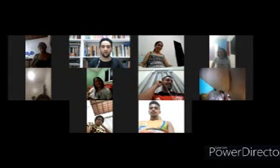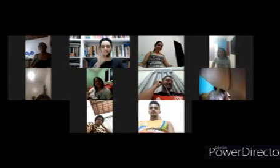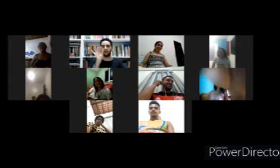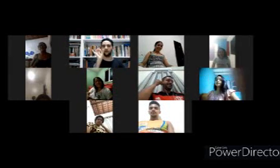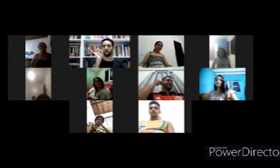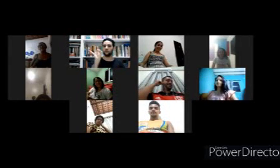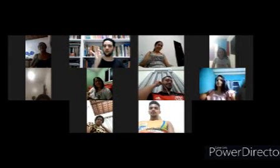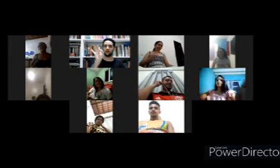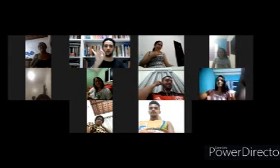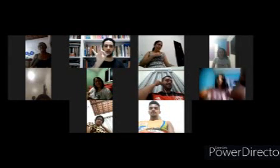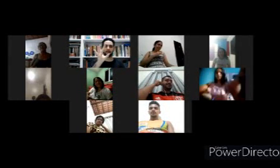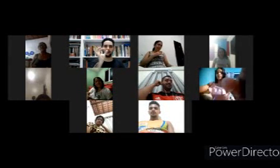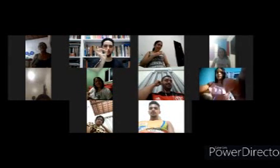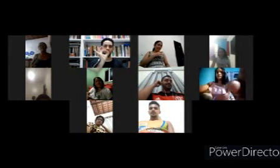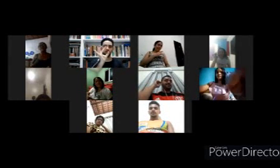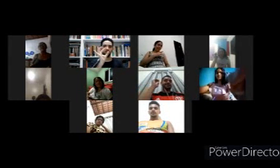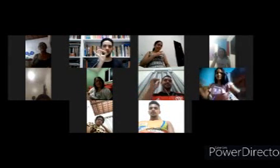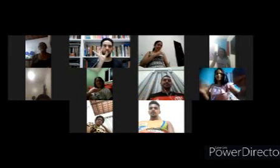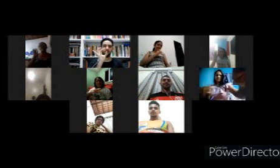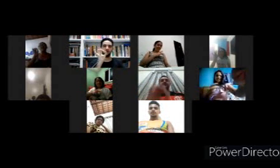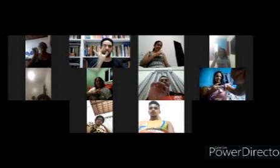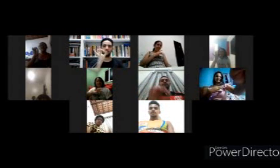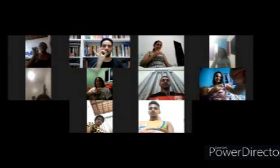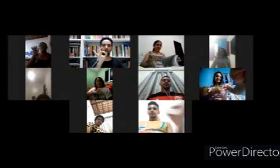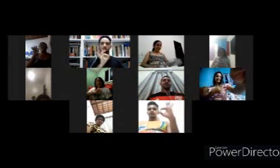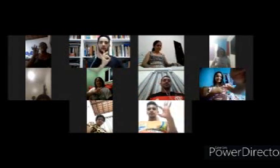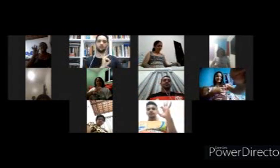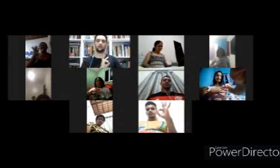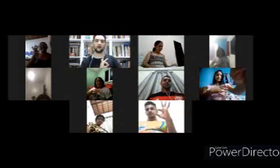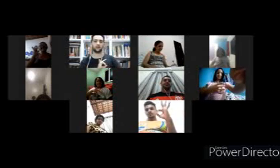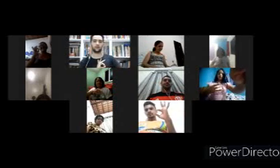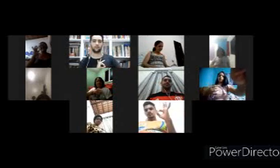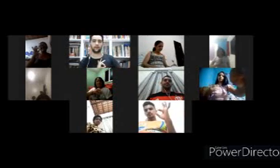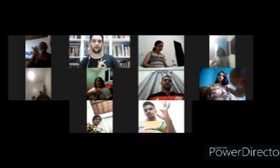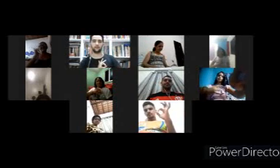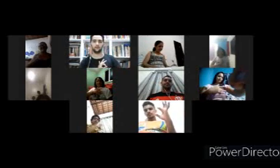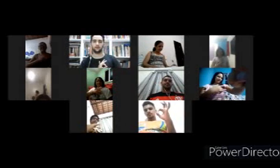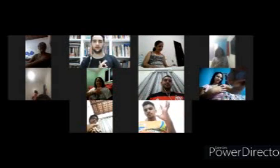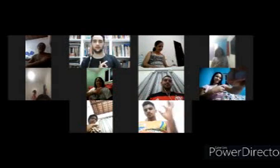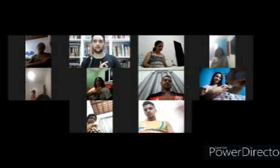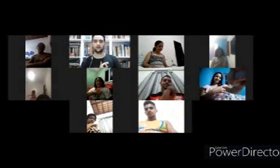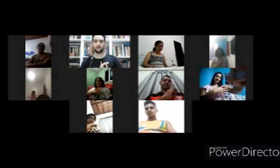Medo. Eu vou fazer como se fosse um peteleco. Aqui, só aqui do lado, aqui do peito. E,